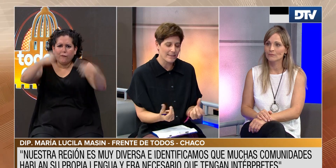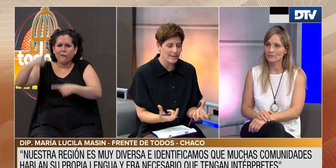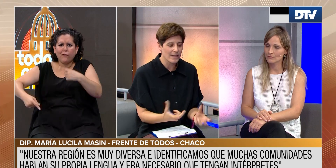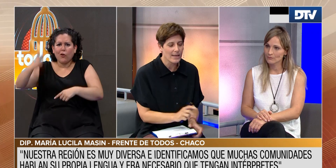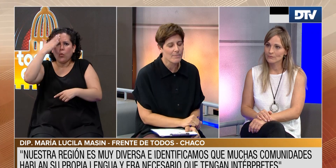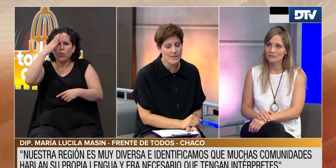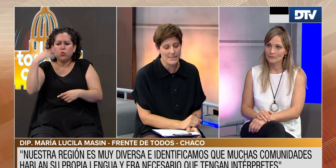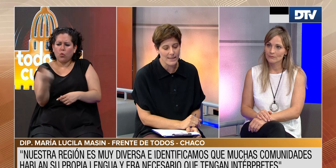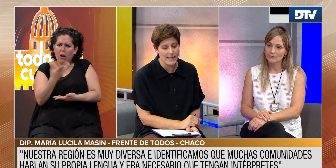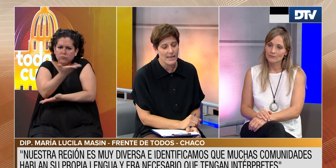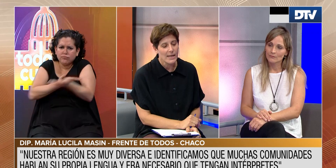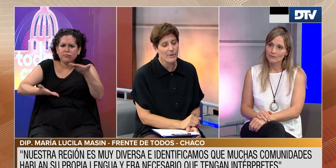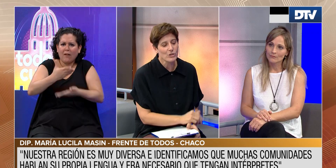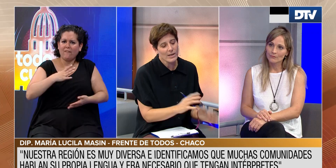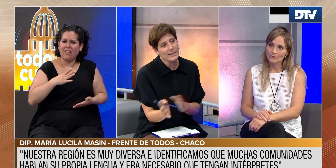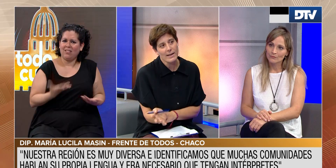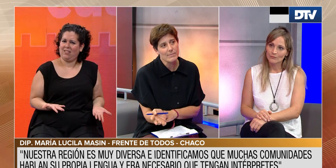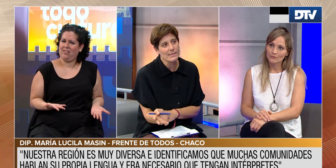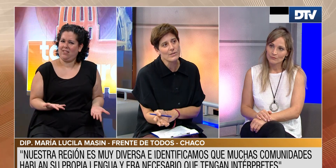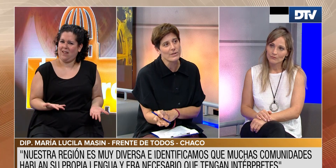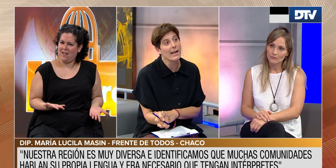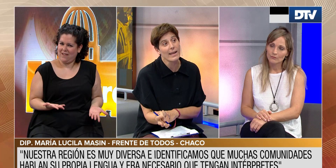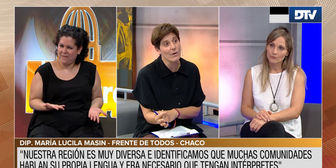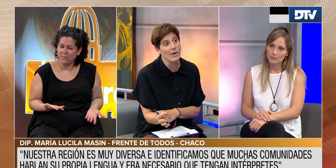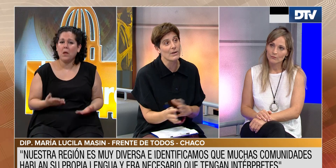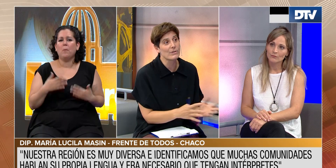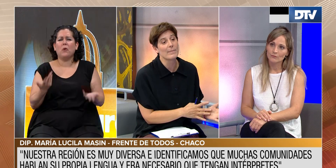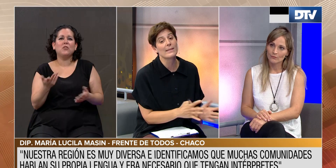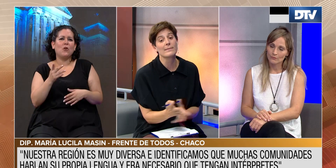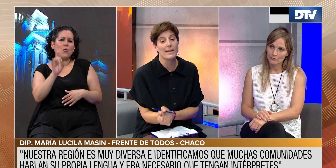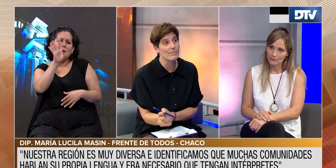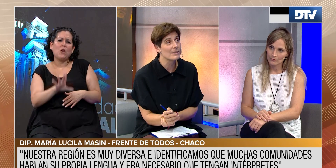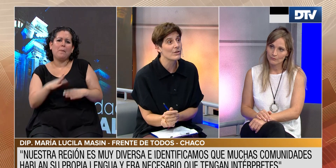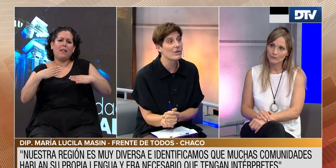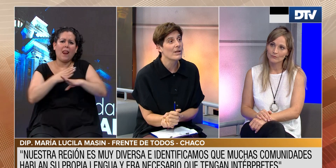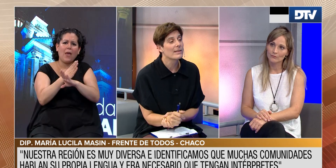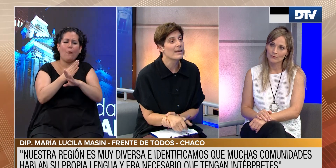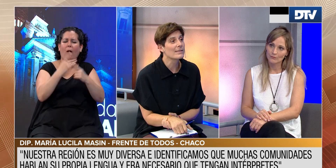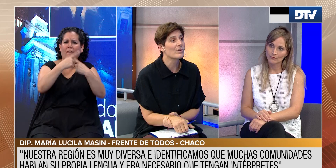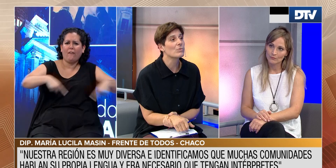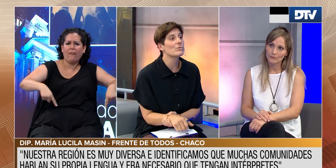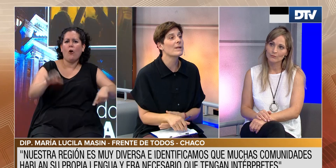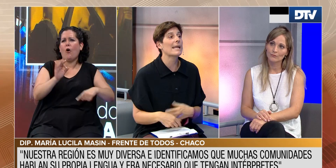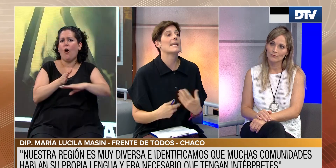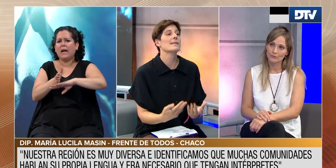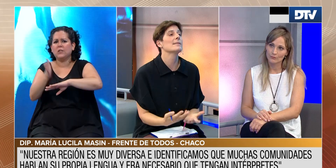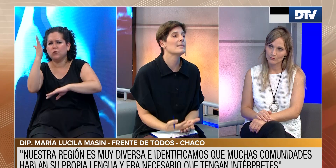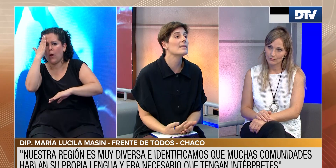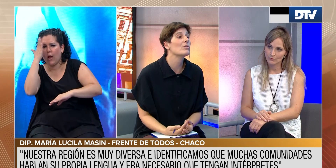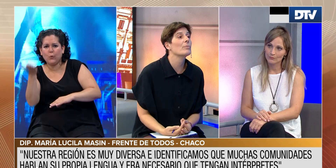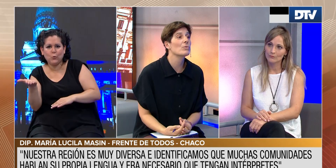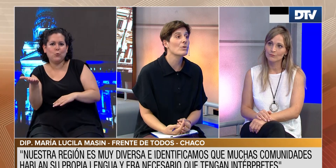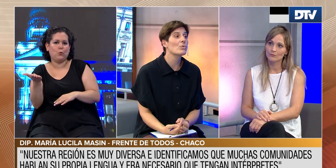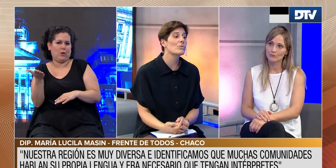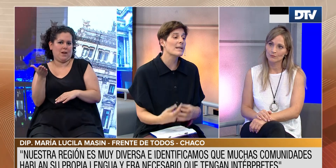mirada bastante minimizante. Pero no solamente es la dimensión de la lengua, no solamente es la dimensión del acceso a la cultura en ese